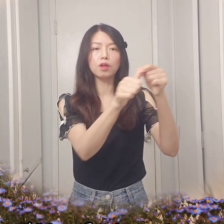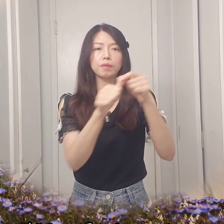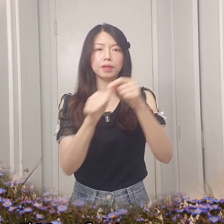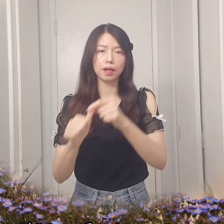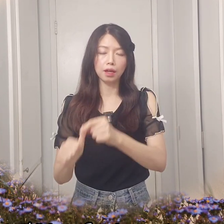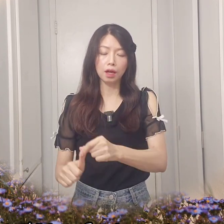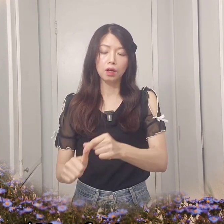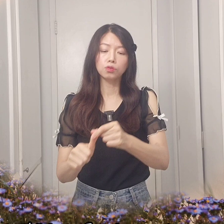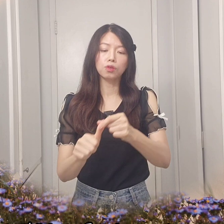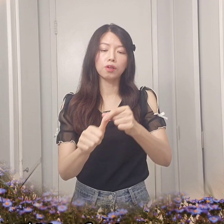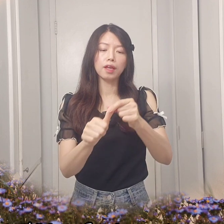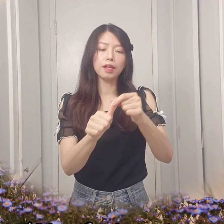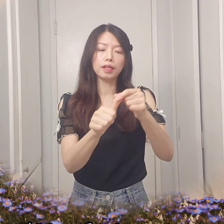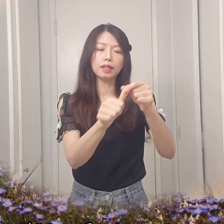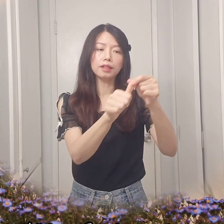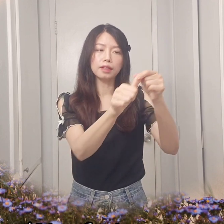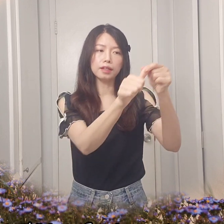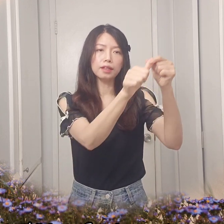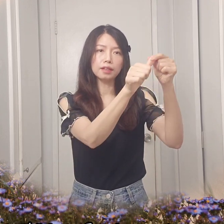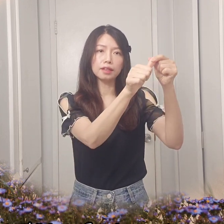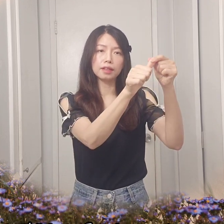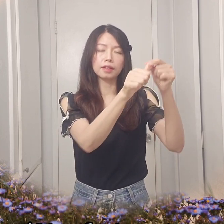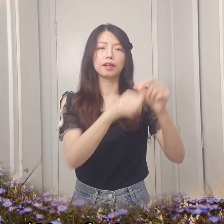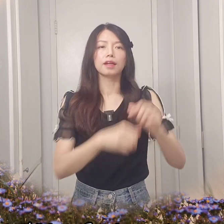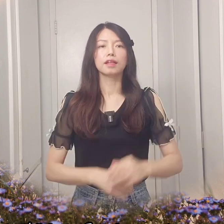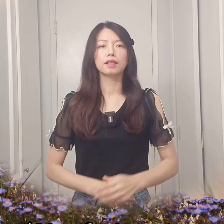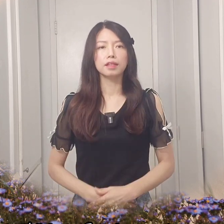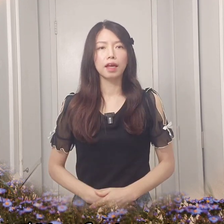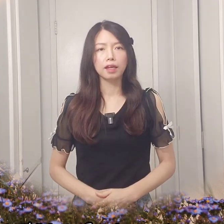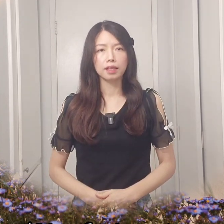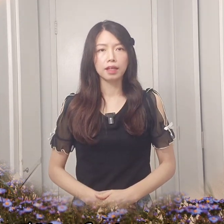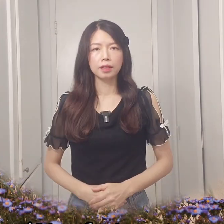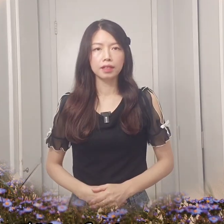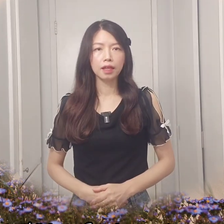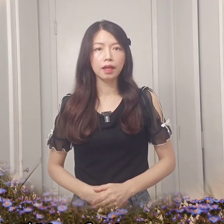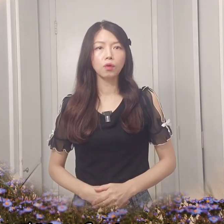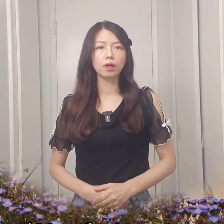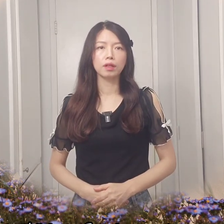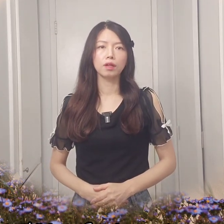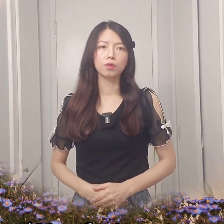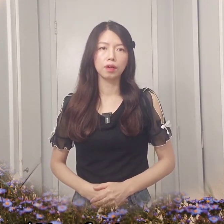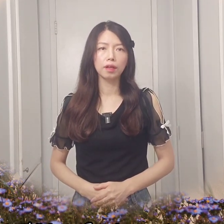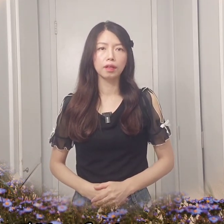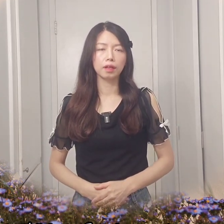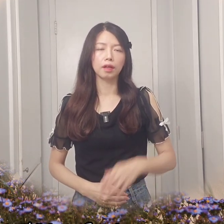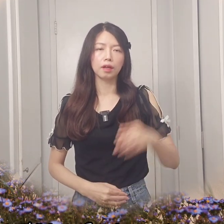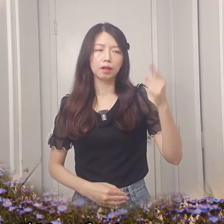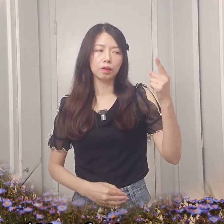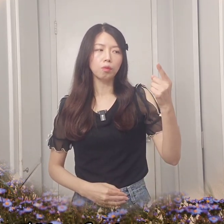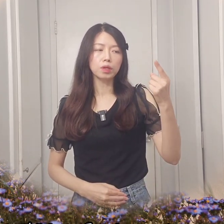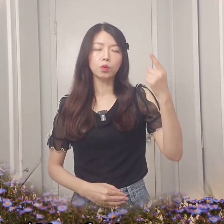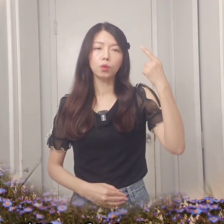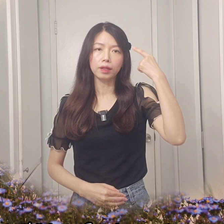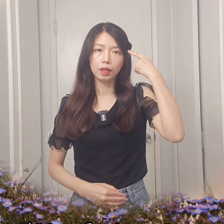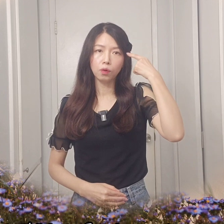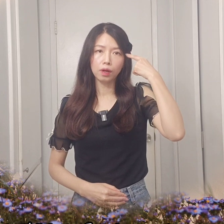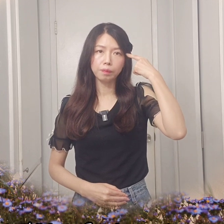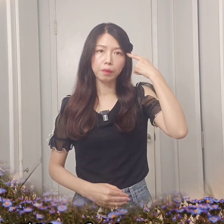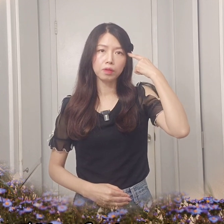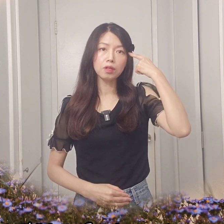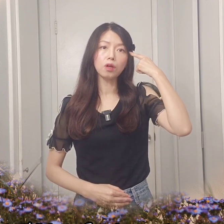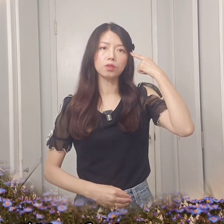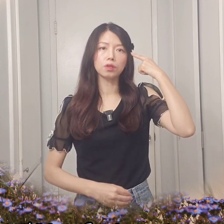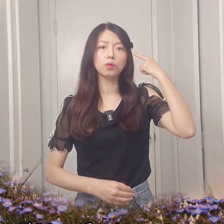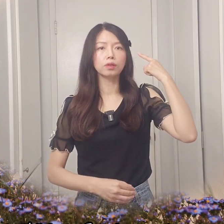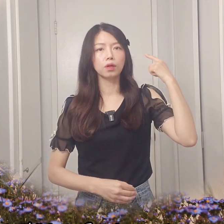뜻의 수어입니다. 구원에 이르는 지혜이니, 지혜라고 한 뜻의 수어는 검지로 관자들을